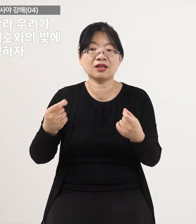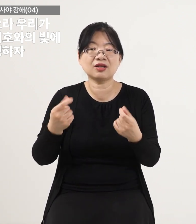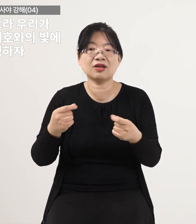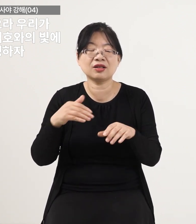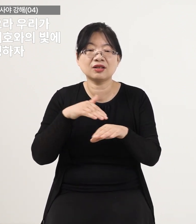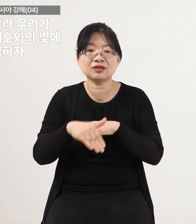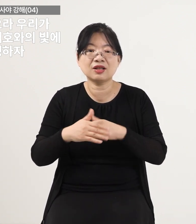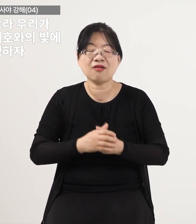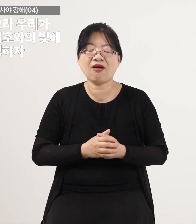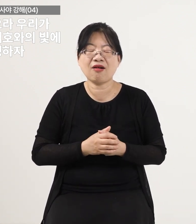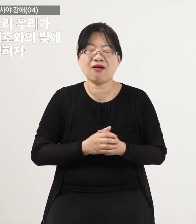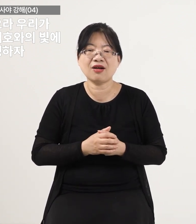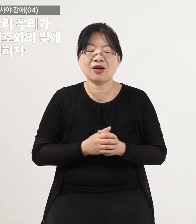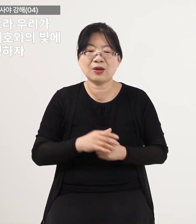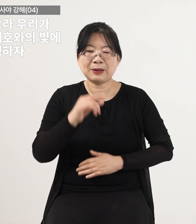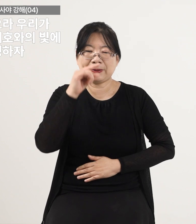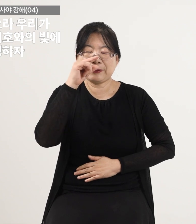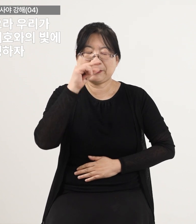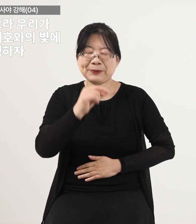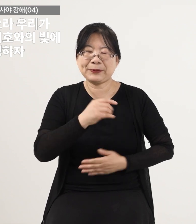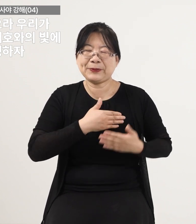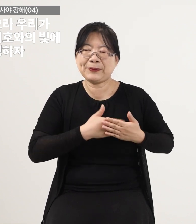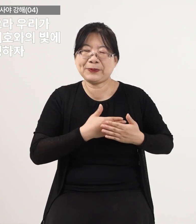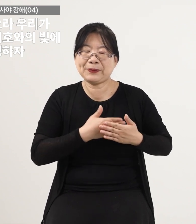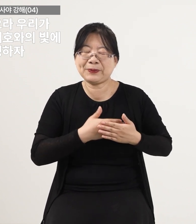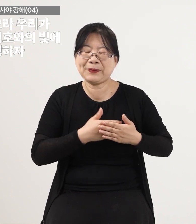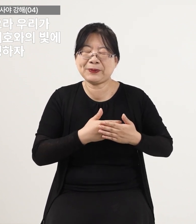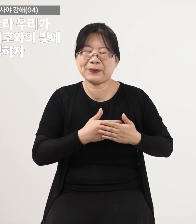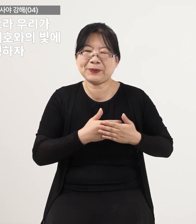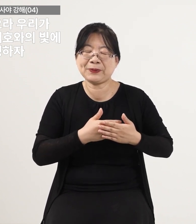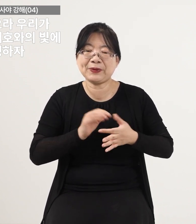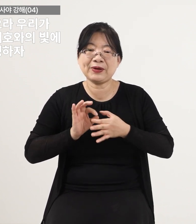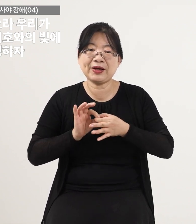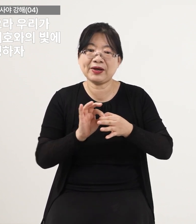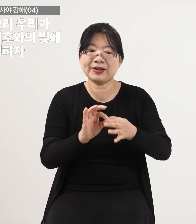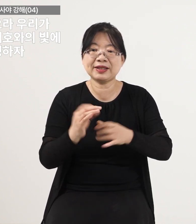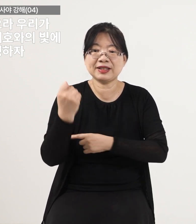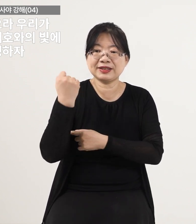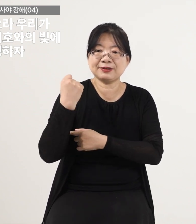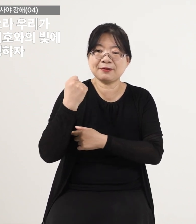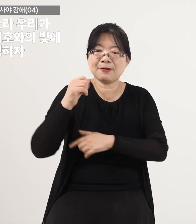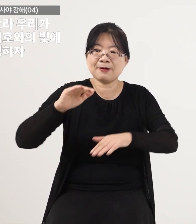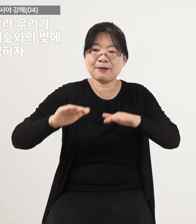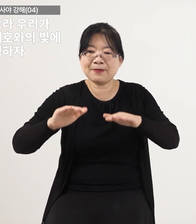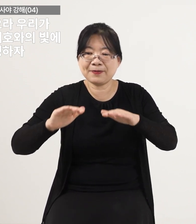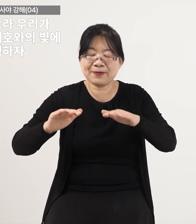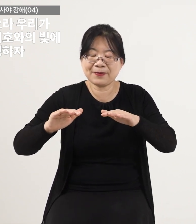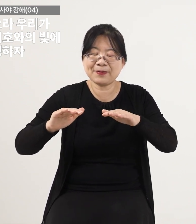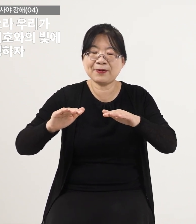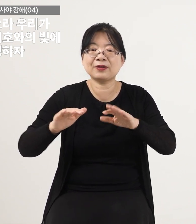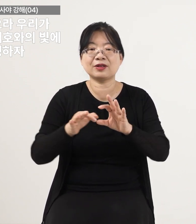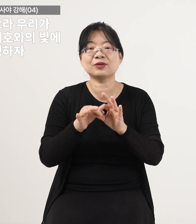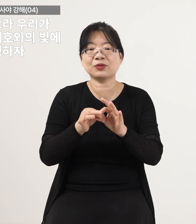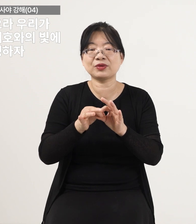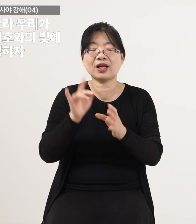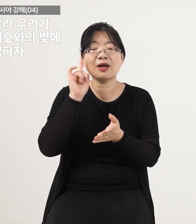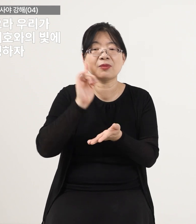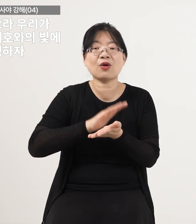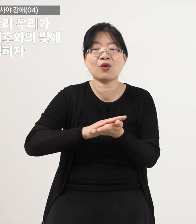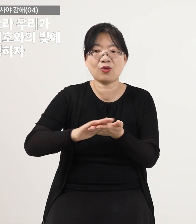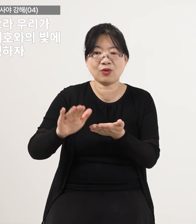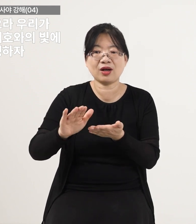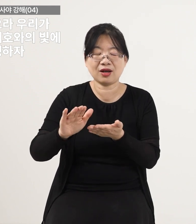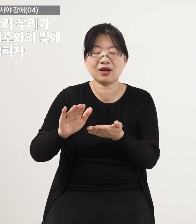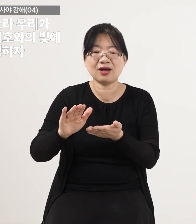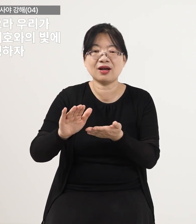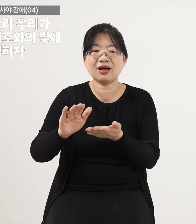긴장감이 기초된 힘의 균형에 의지해서 유지되는 평화예요. 이 땅의